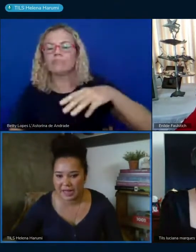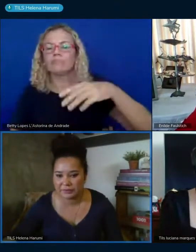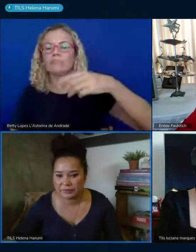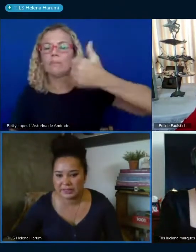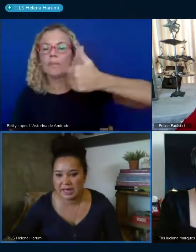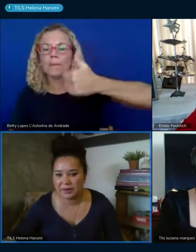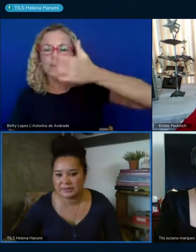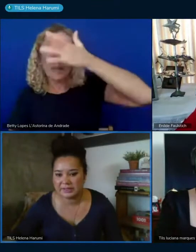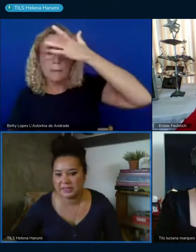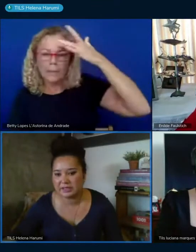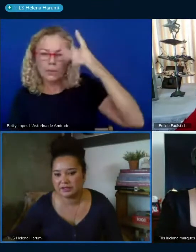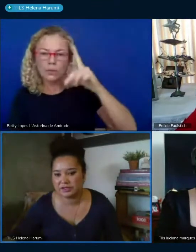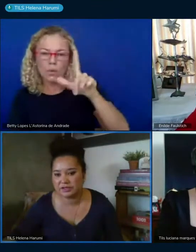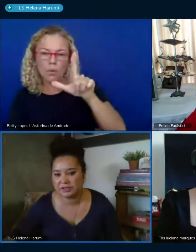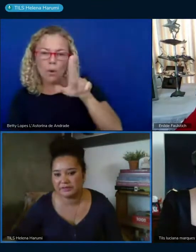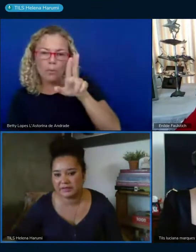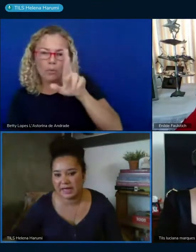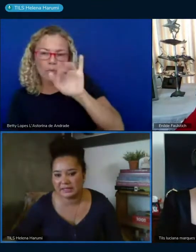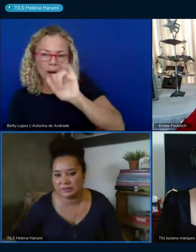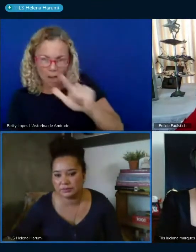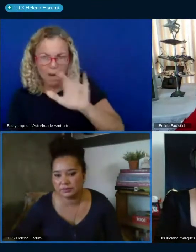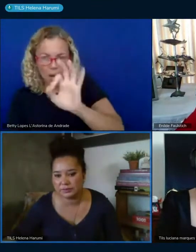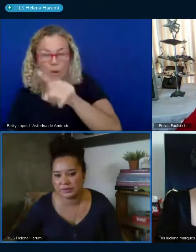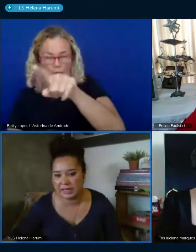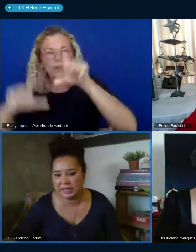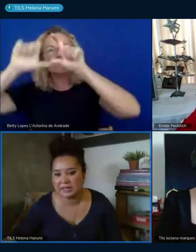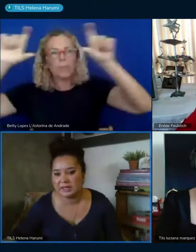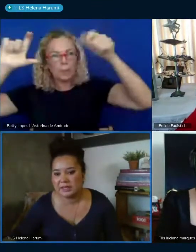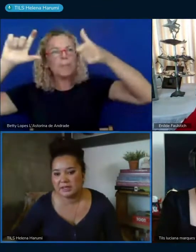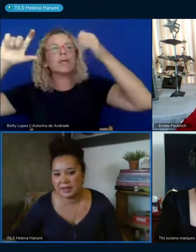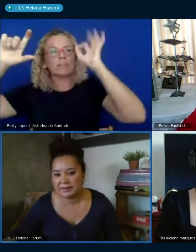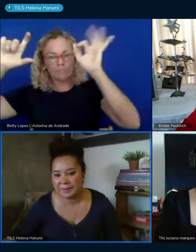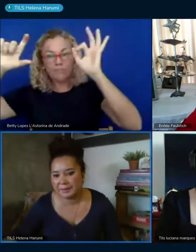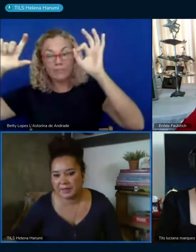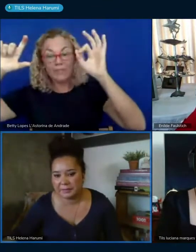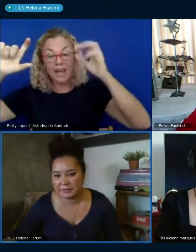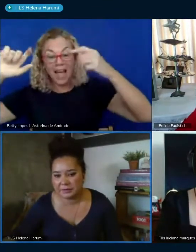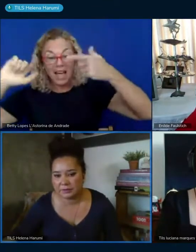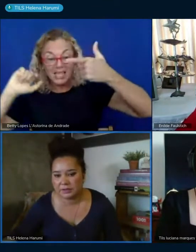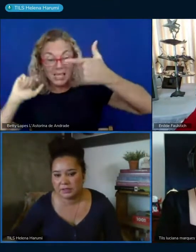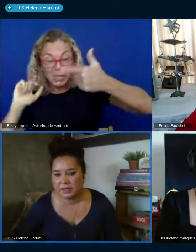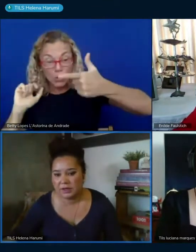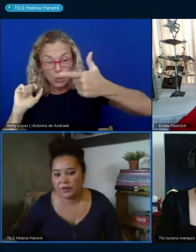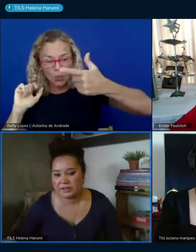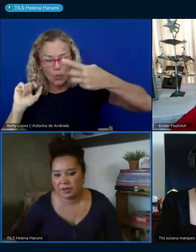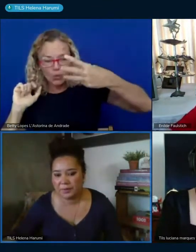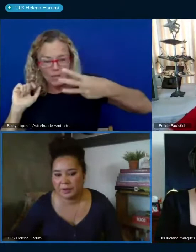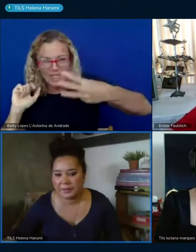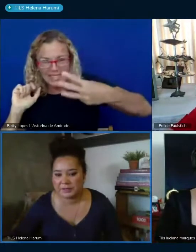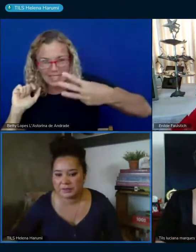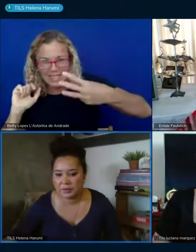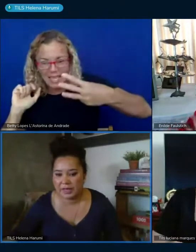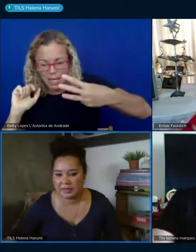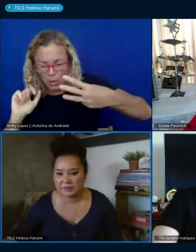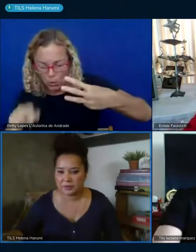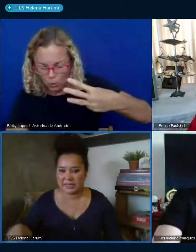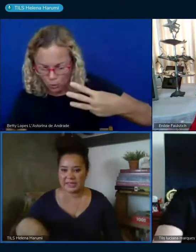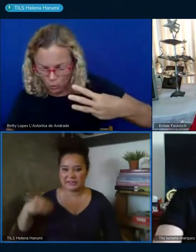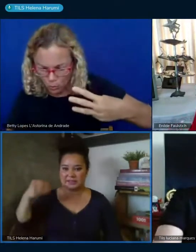de doutorado, o ideal seria que a gente evitasse o uso, né? Da primeira pessoa. Ou então, pelo